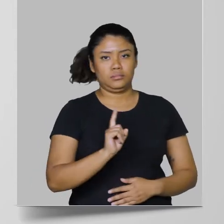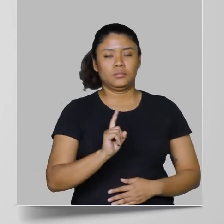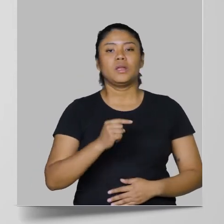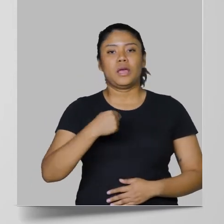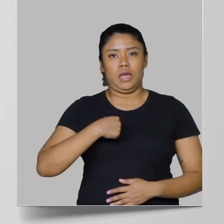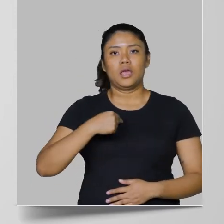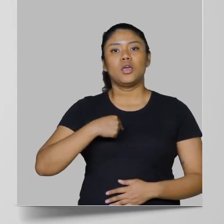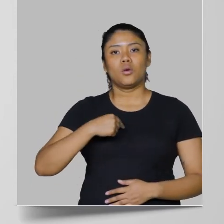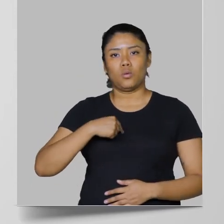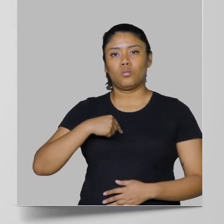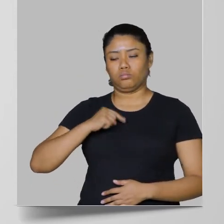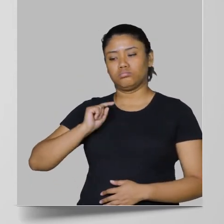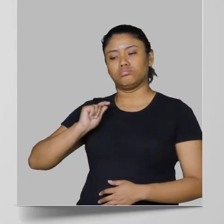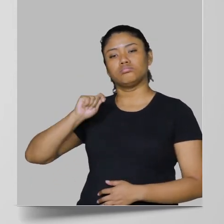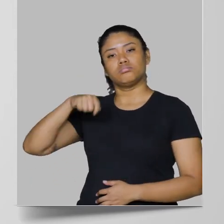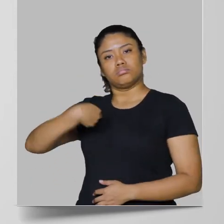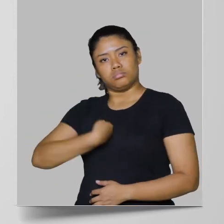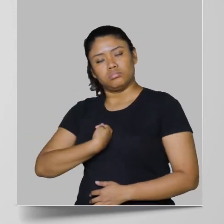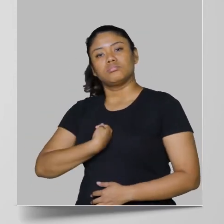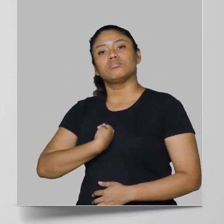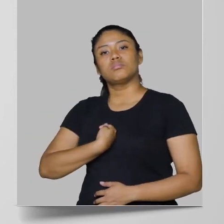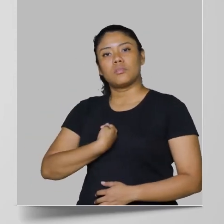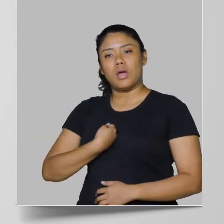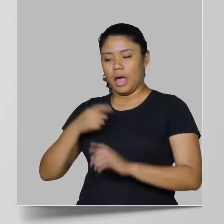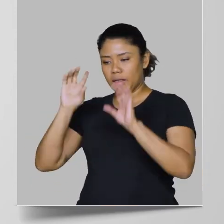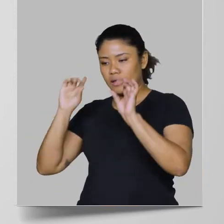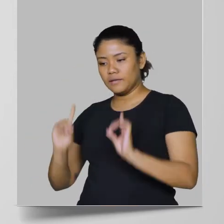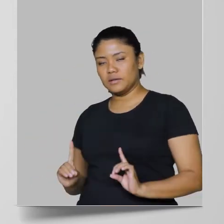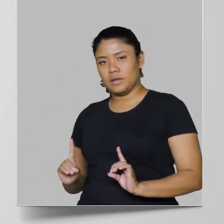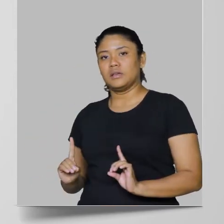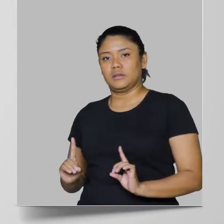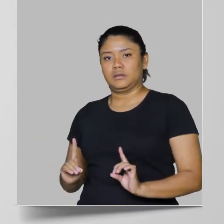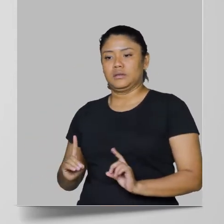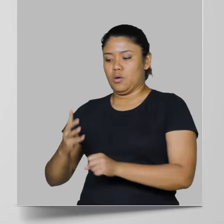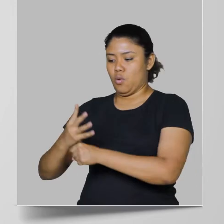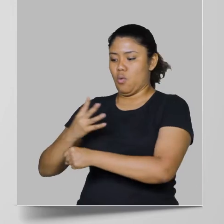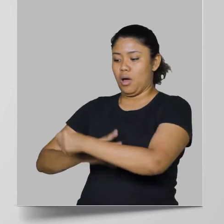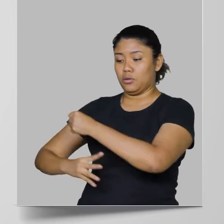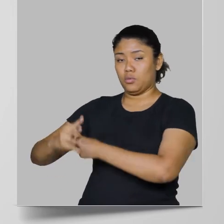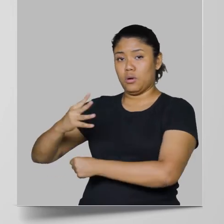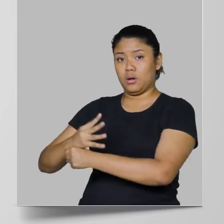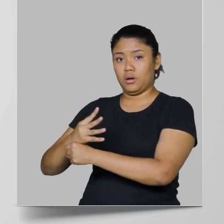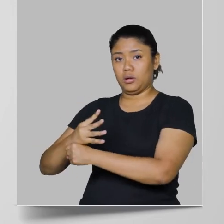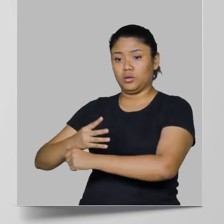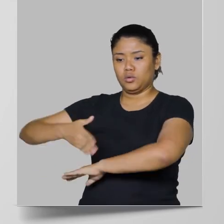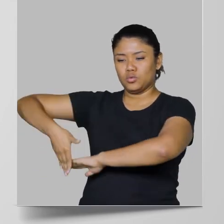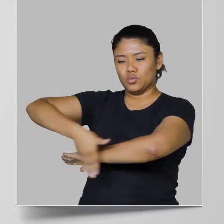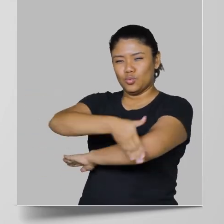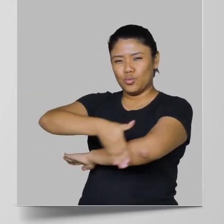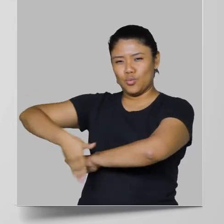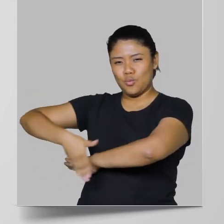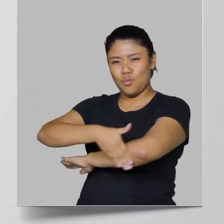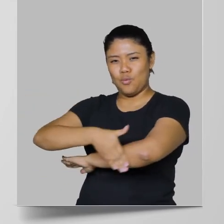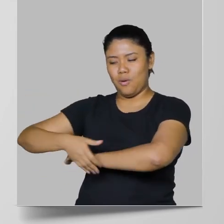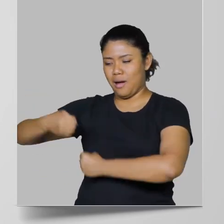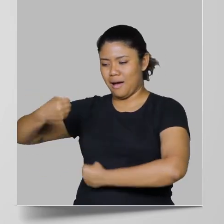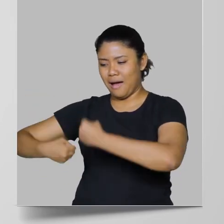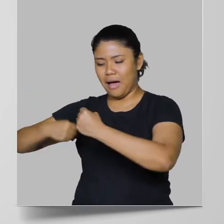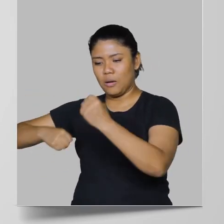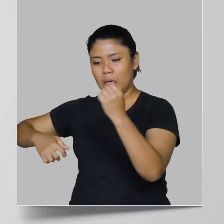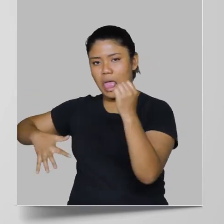deficiência. Logo depois do meu acidente, a primeira coisa que me chamou a atenção foi a falta de